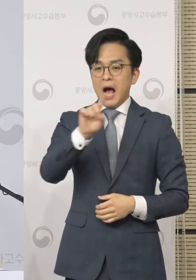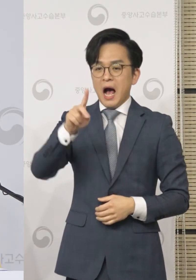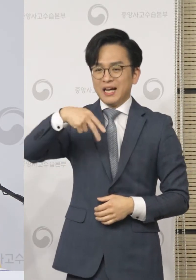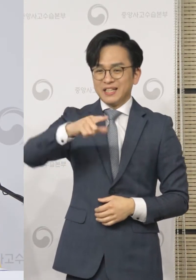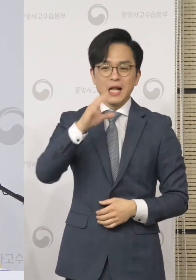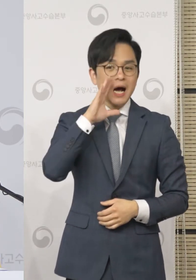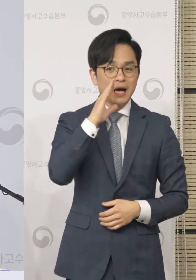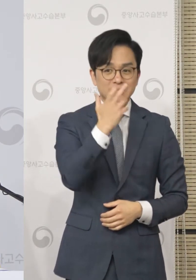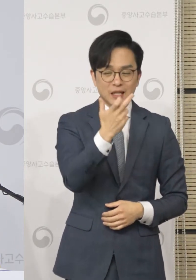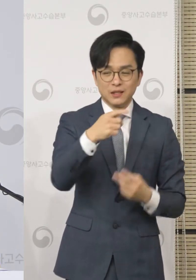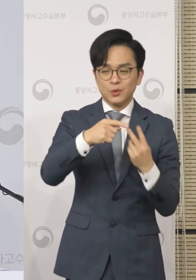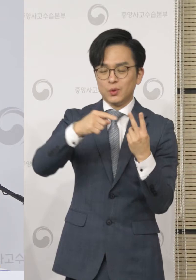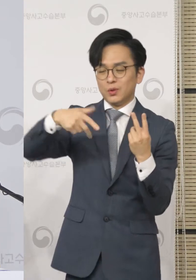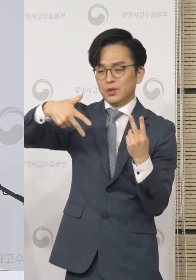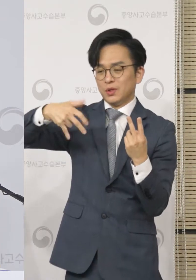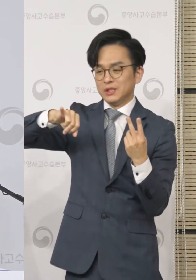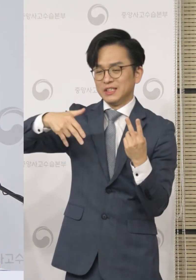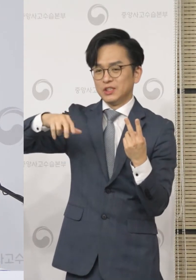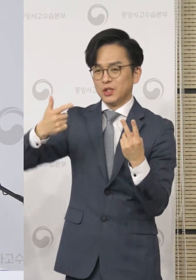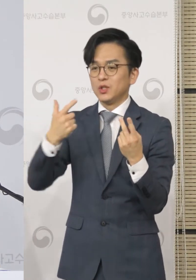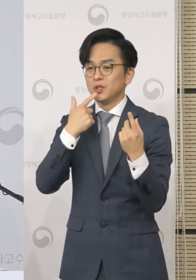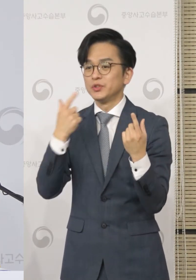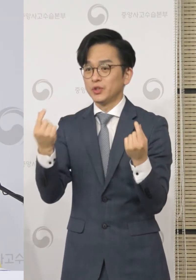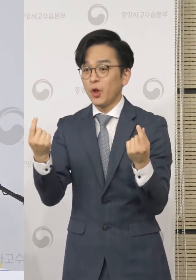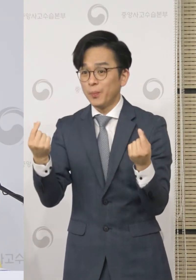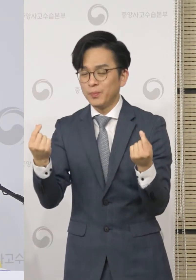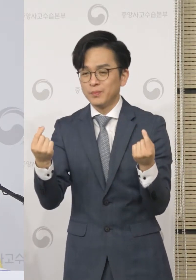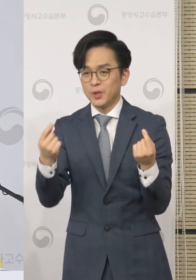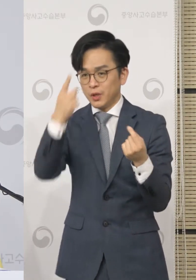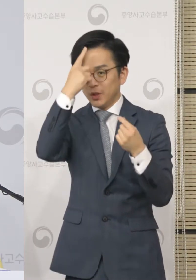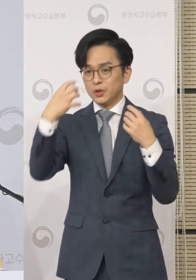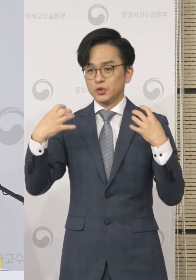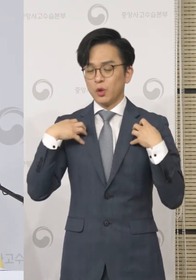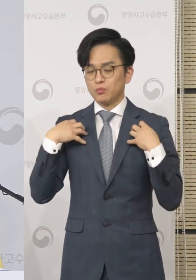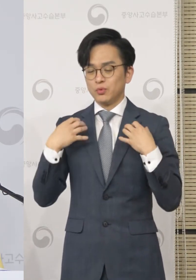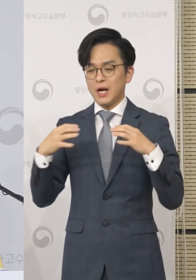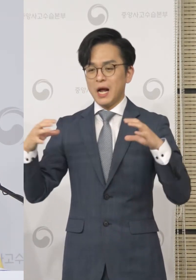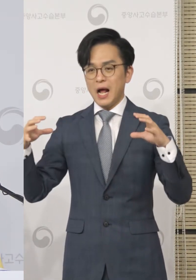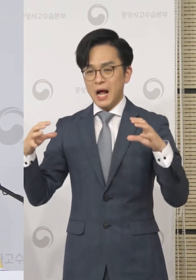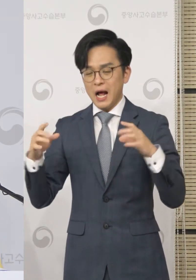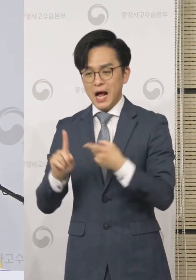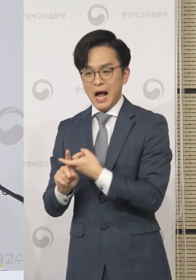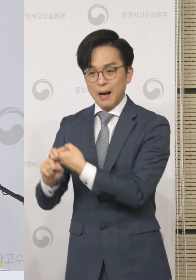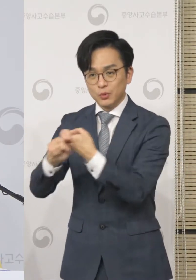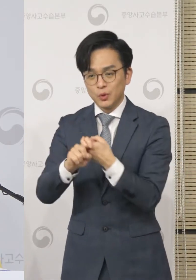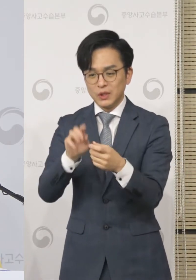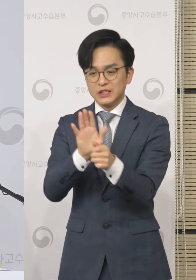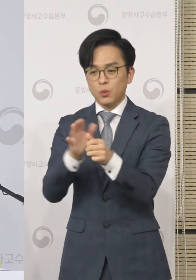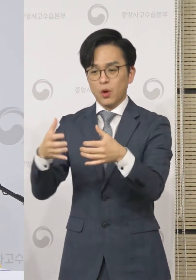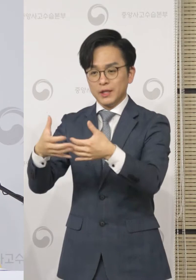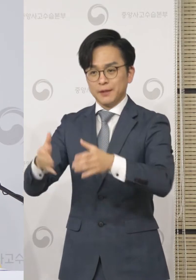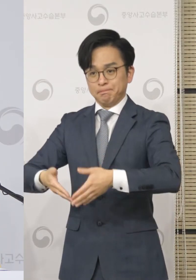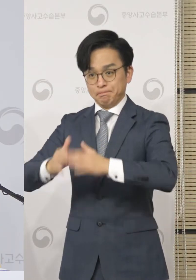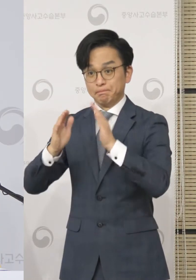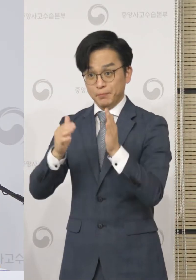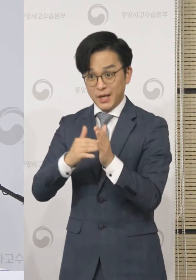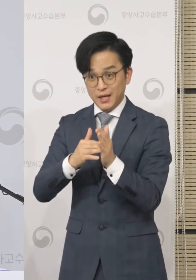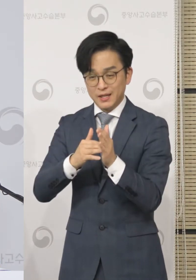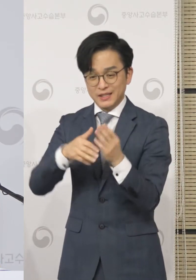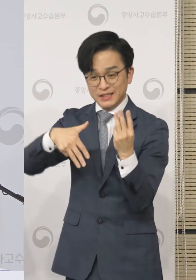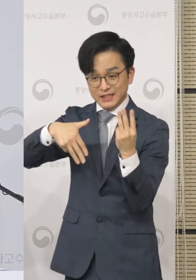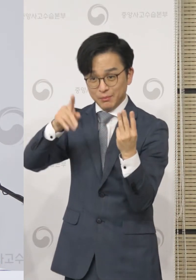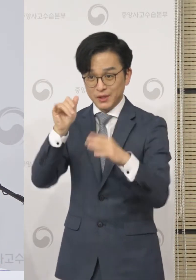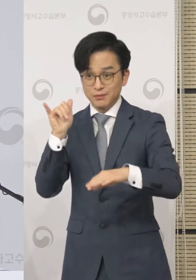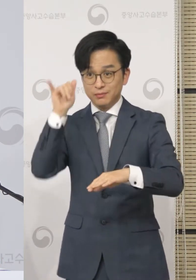아산과 진천의 임시생활시설과 마찬가지로 정부 합동 지원단을 구성하여 3차